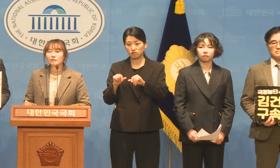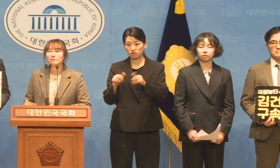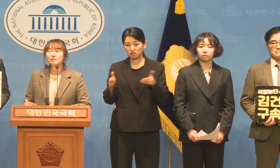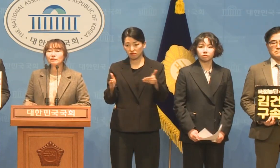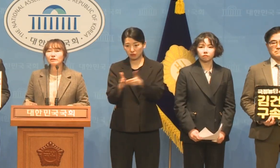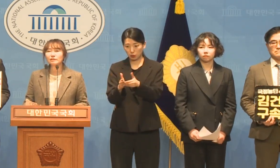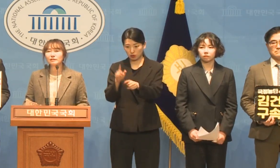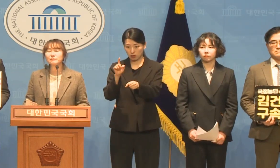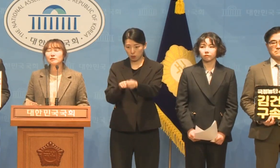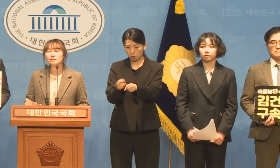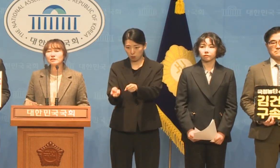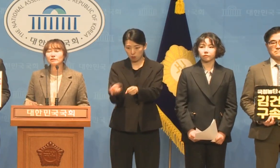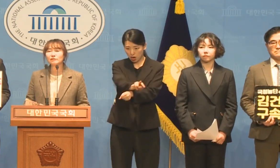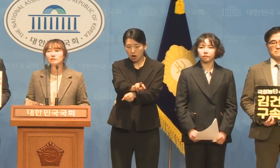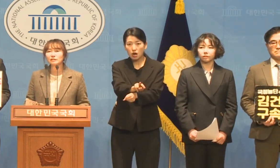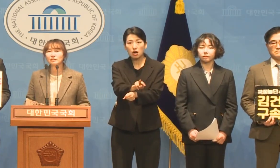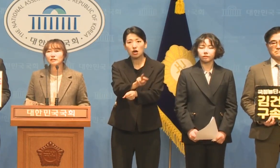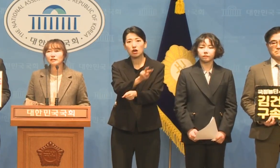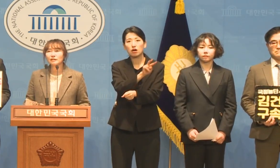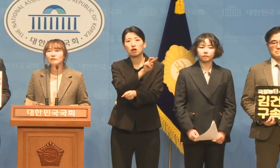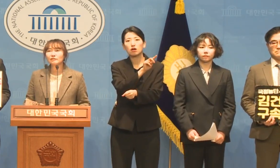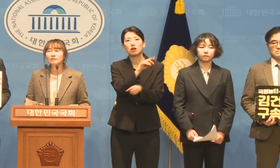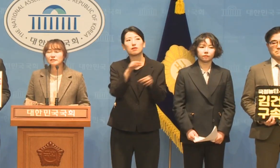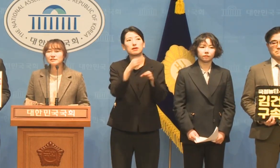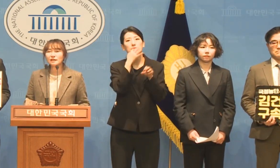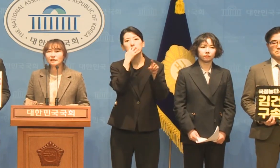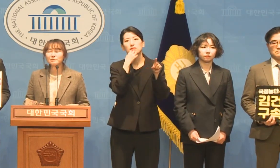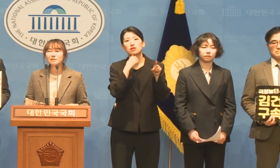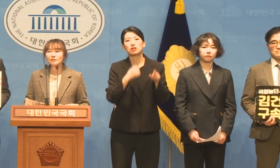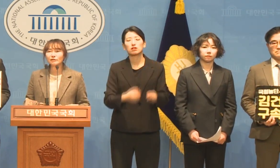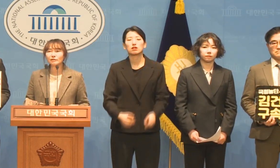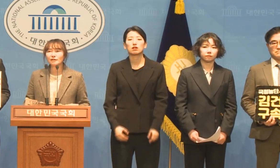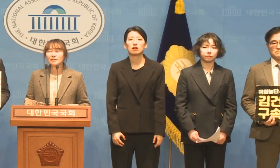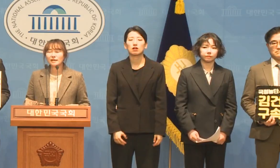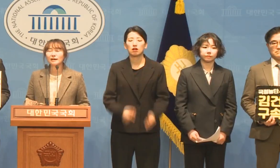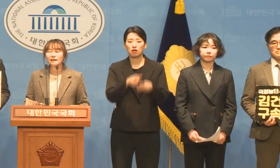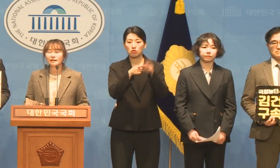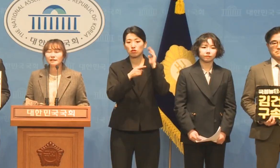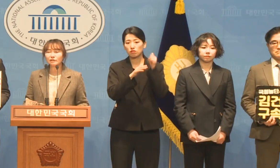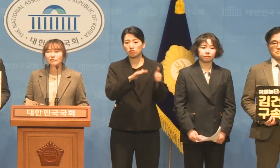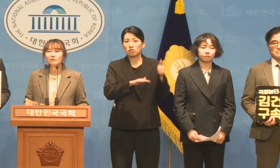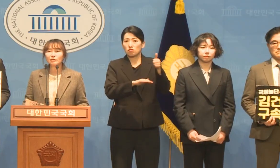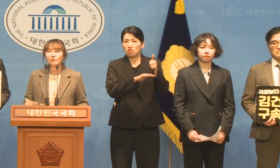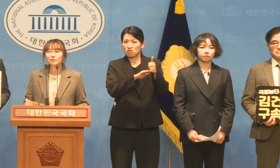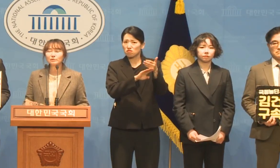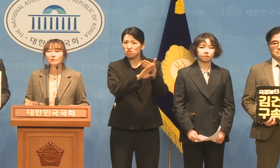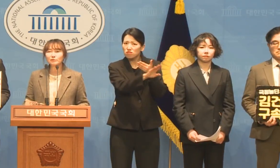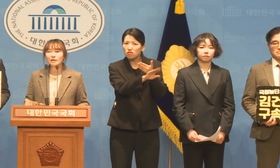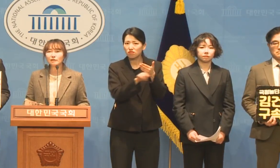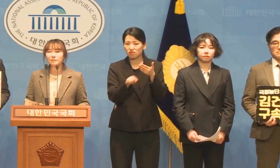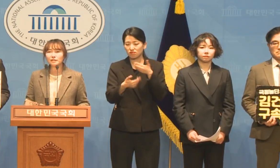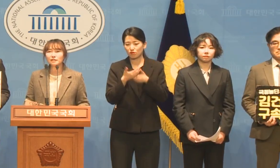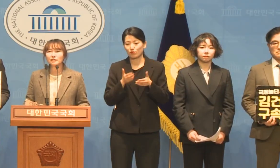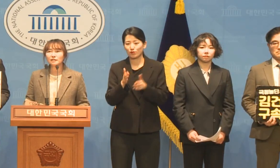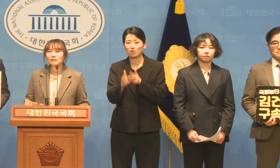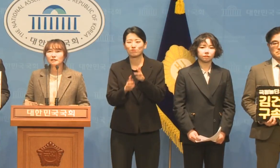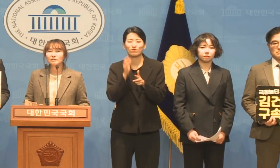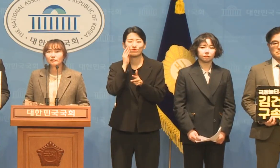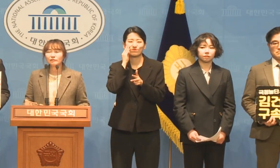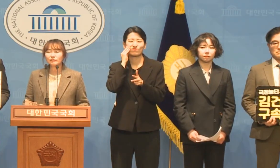대표하는 윤석열, 김건희 정권이 등장하면서 잘 나가던 고속도로